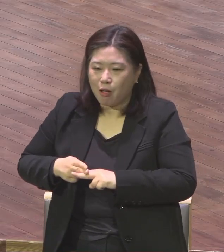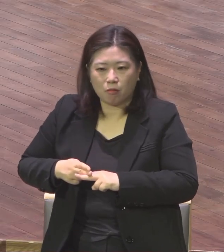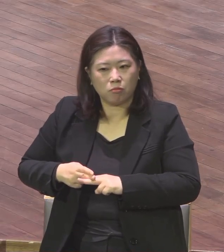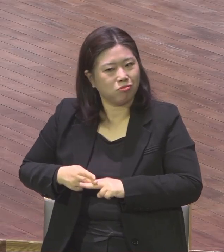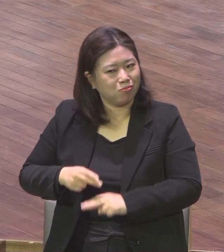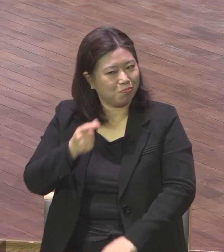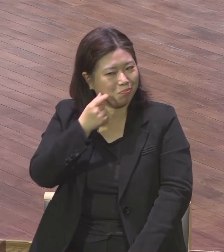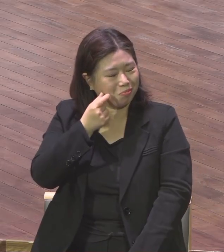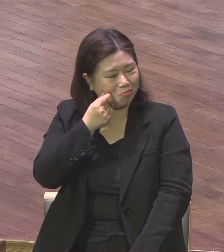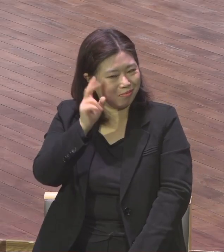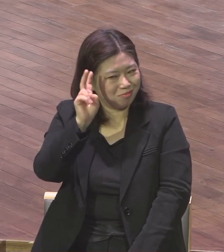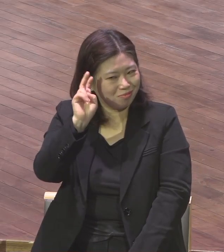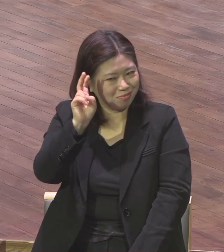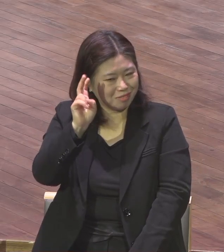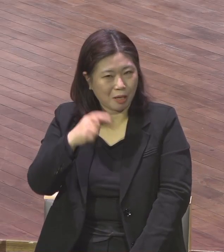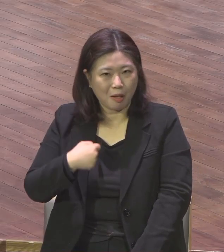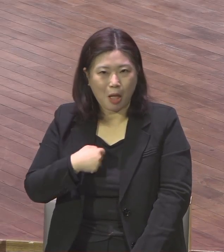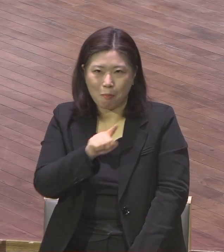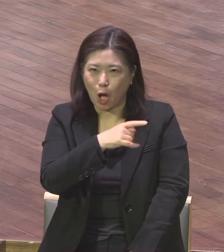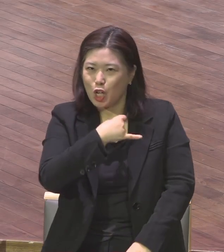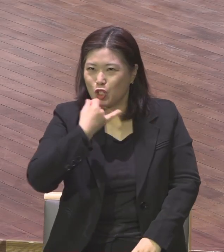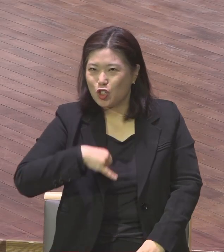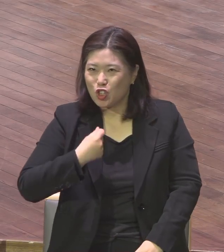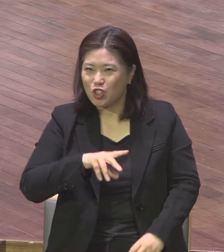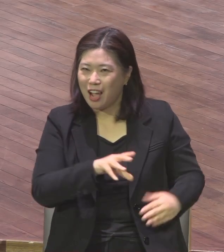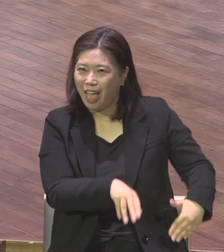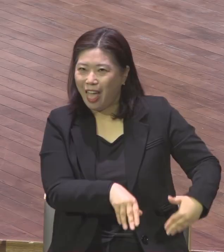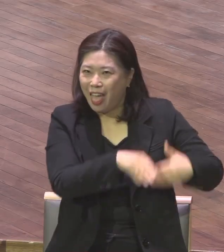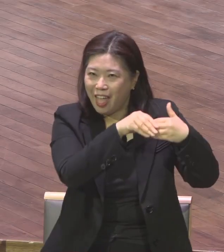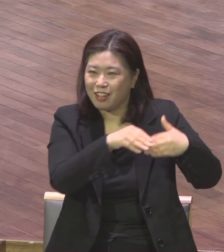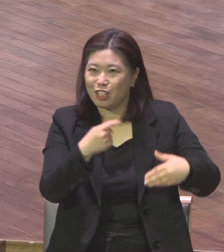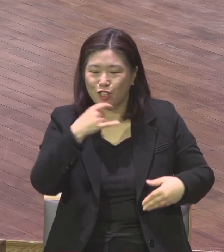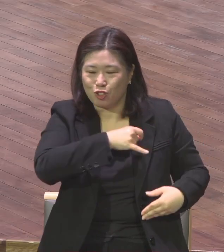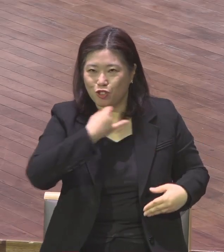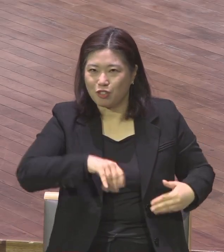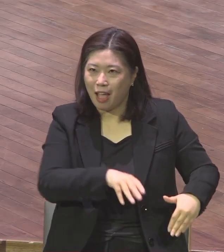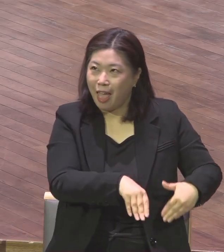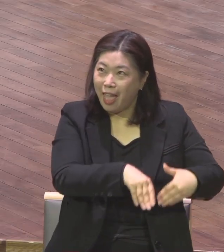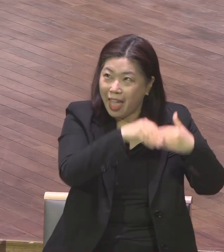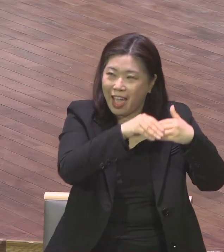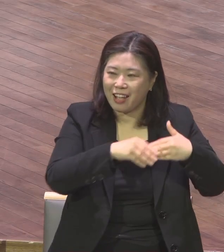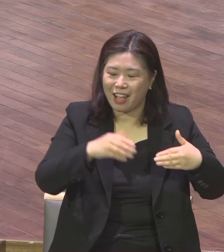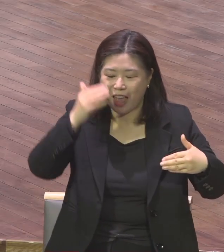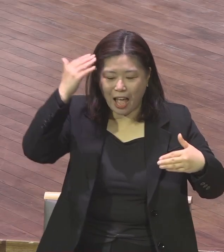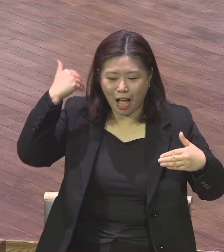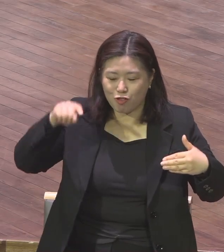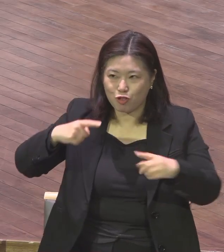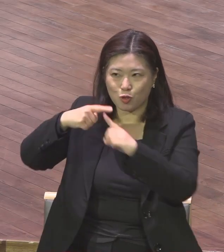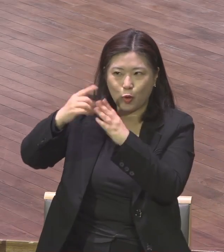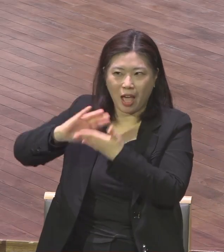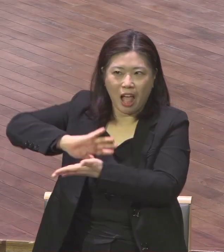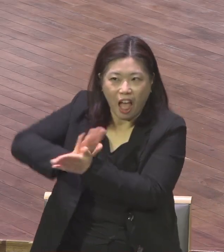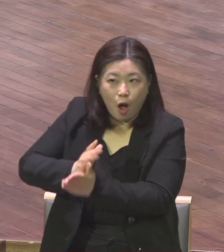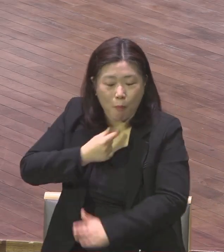중국하고 손잡고 손잡는다 해도 이 나라는 손 못 댄다. 이 나라는 제사장 나라 될 것이다.